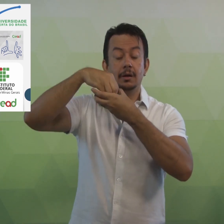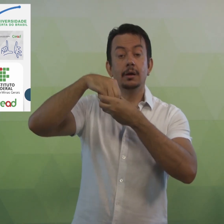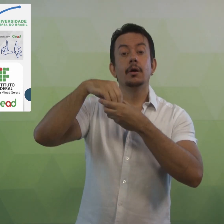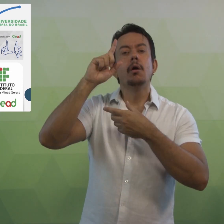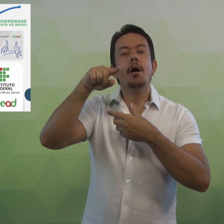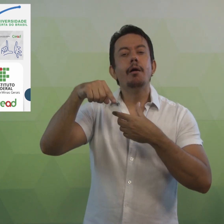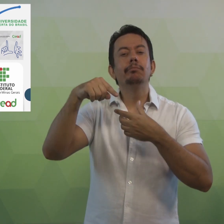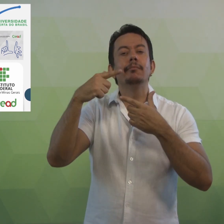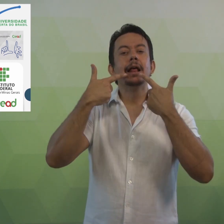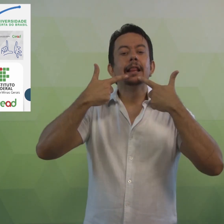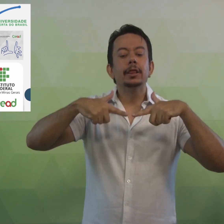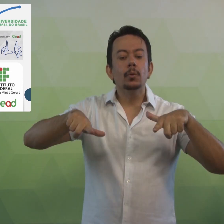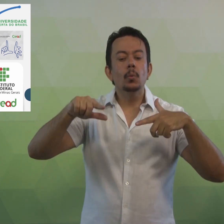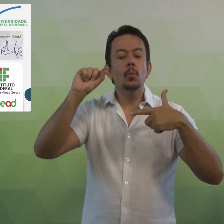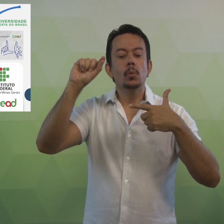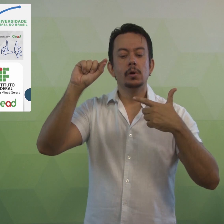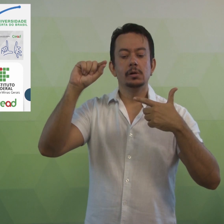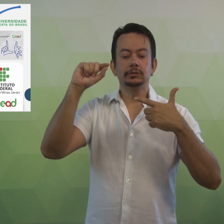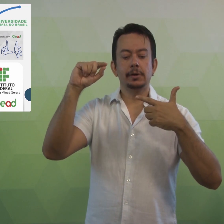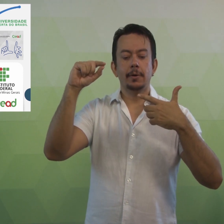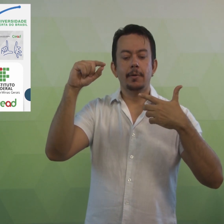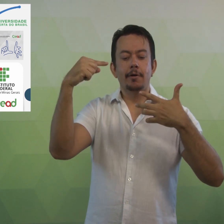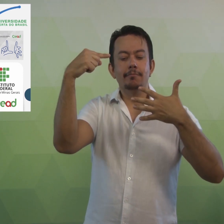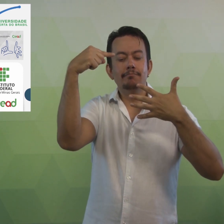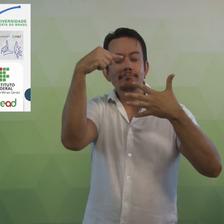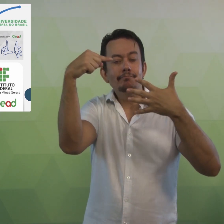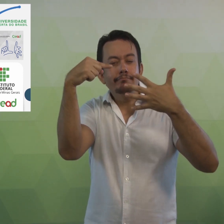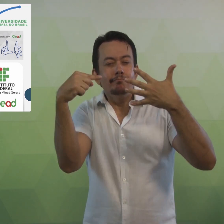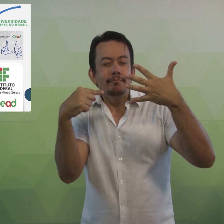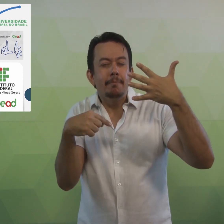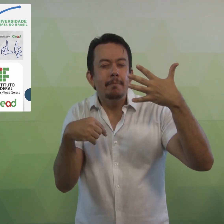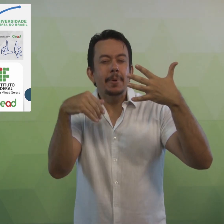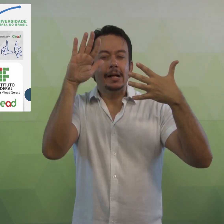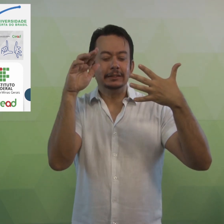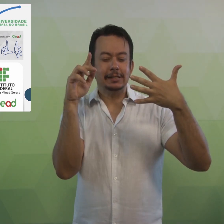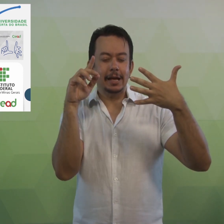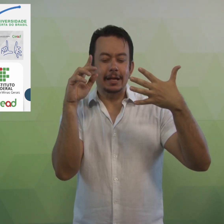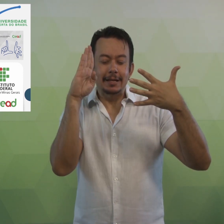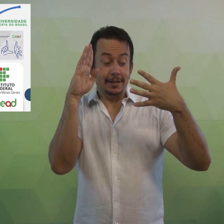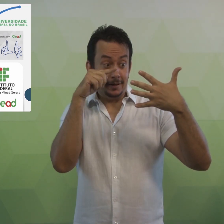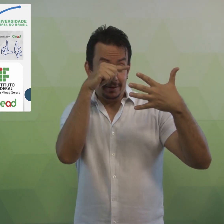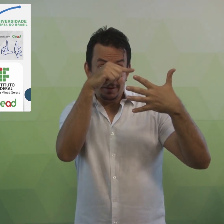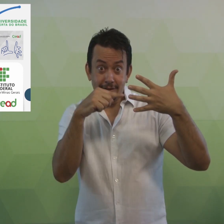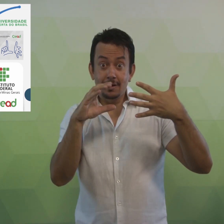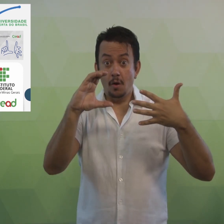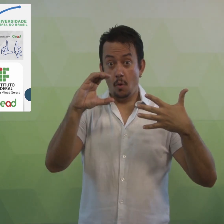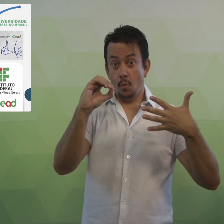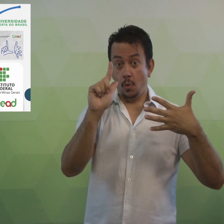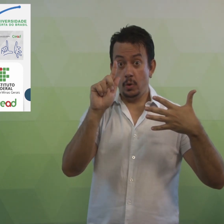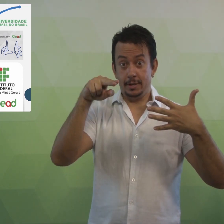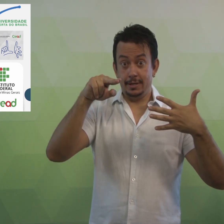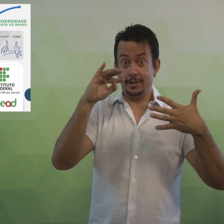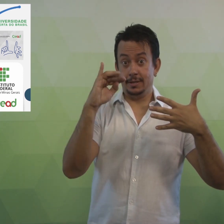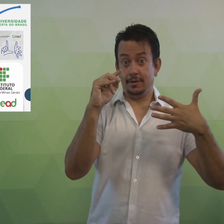Então, os cognitivistas, eles sempre falavam que esses fatores, eles são